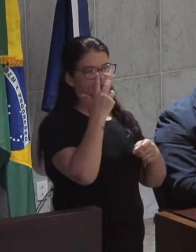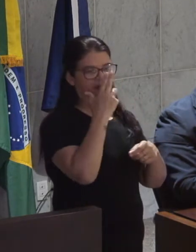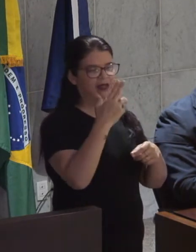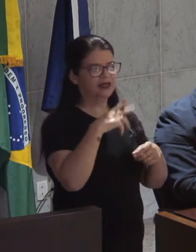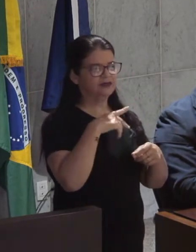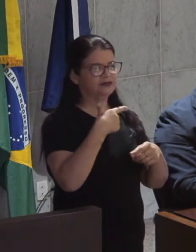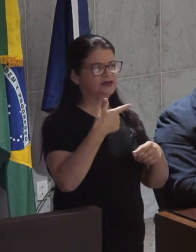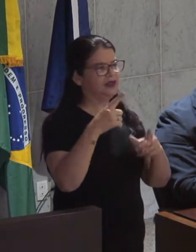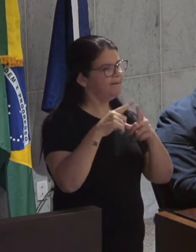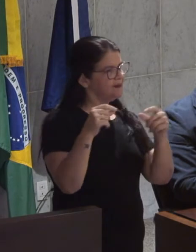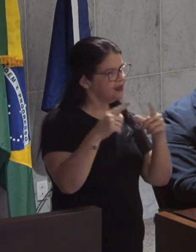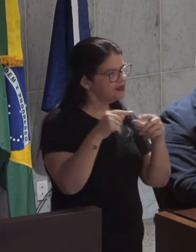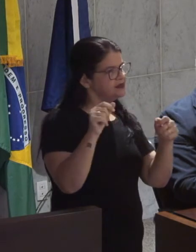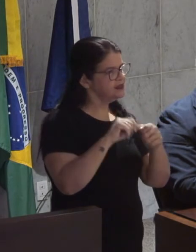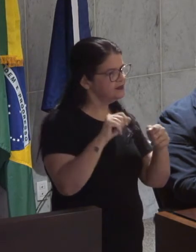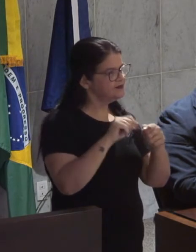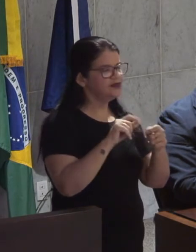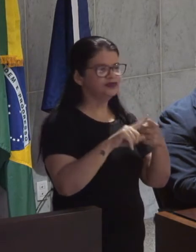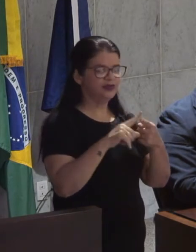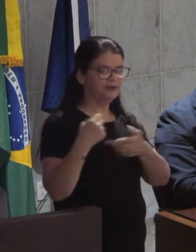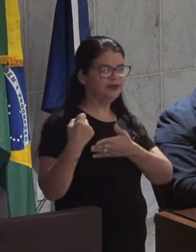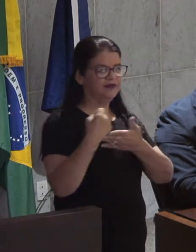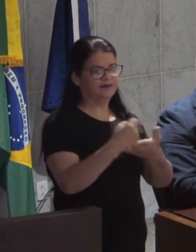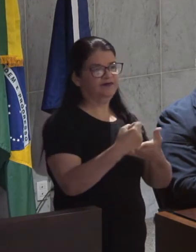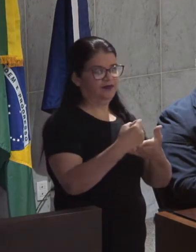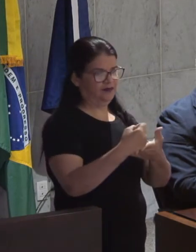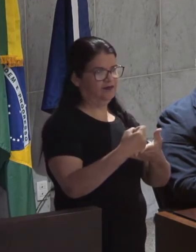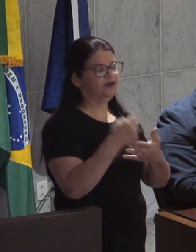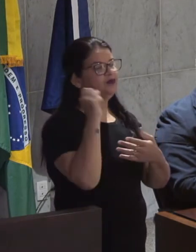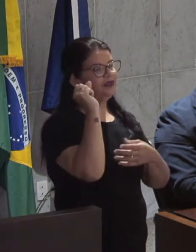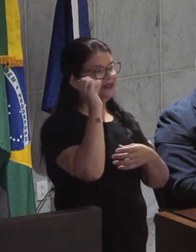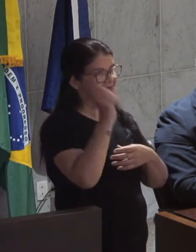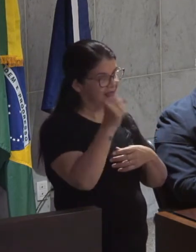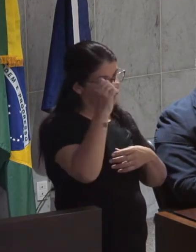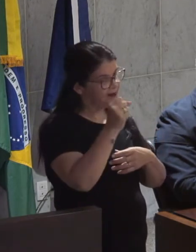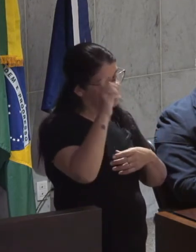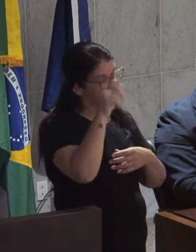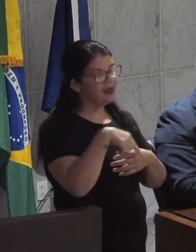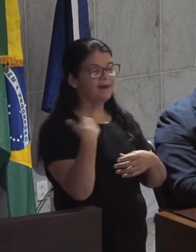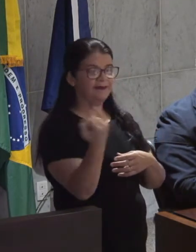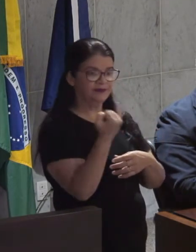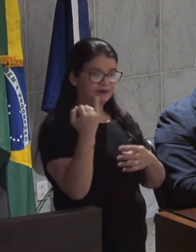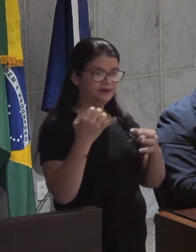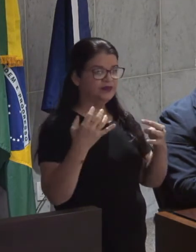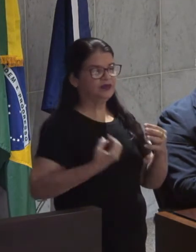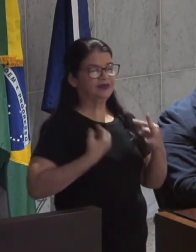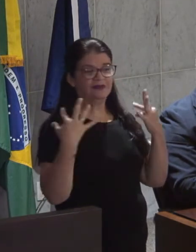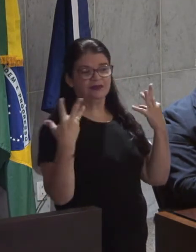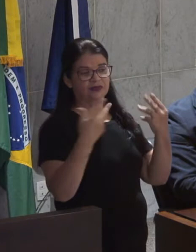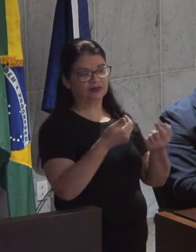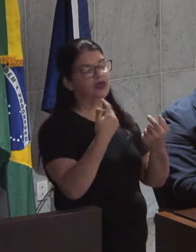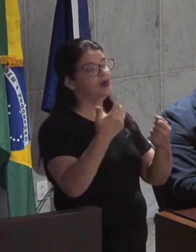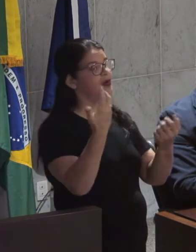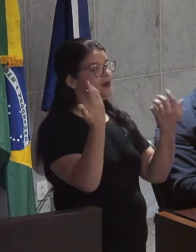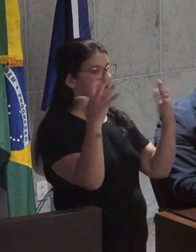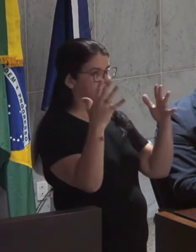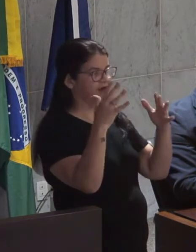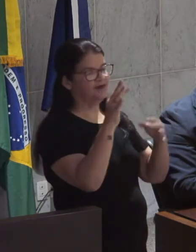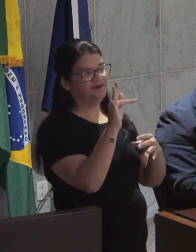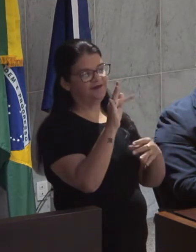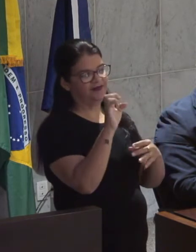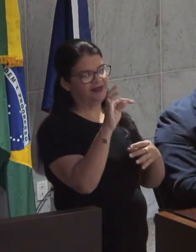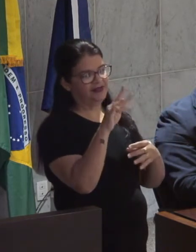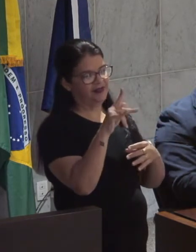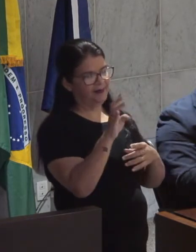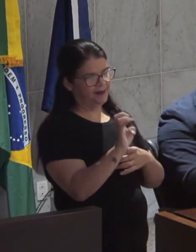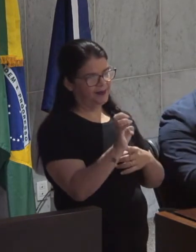uma em Brasília também, em favor da Previdência. E é importantíssima a presença de todos vocês. Eu quero parabenizar a FETAP, uma salva de